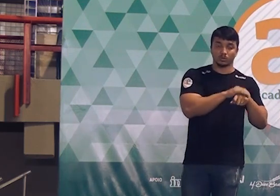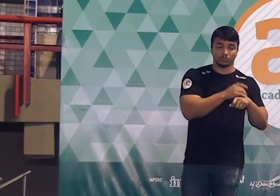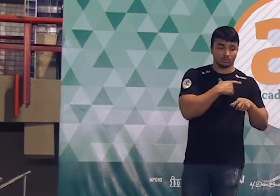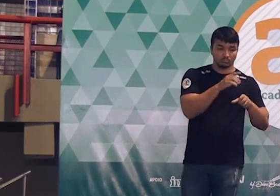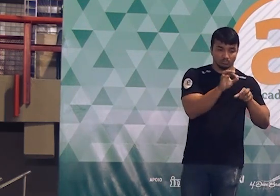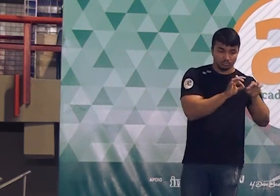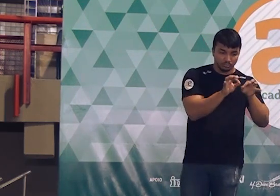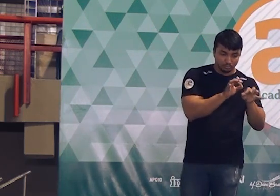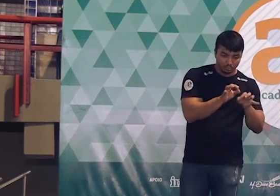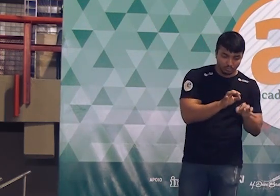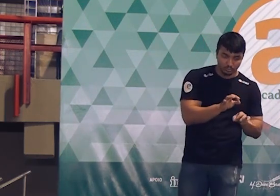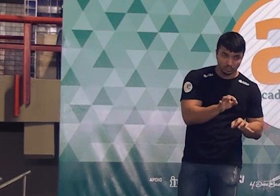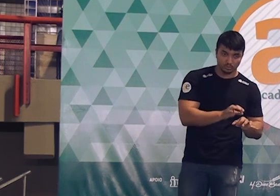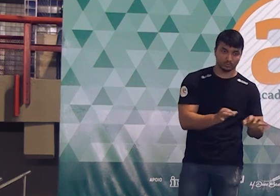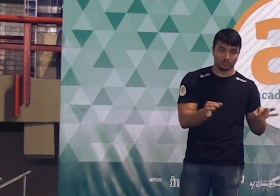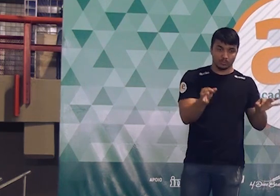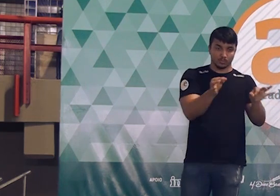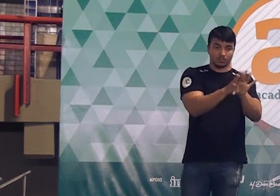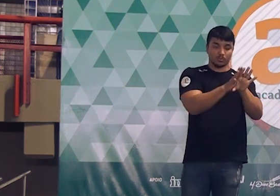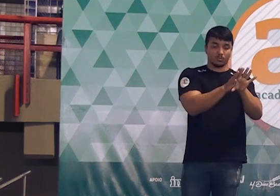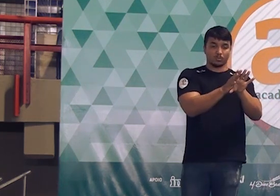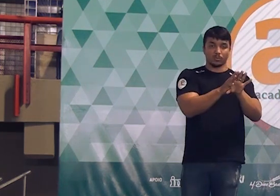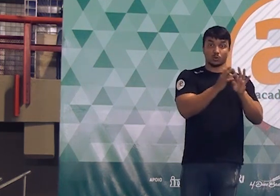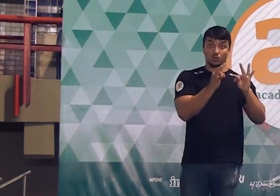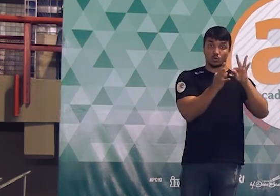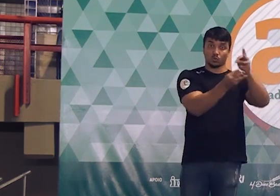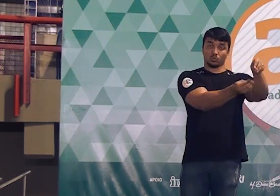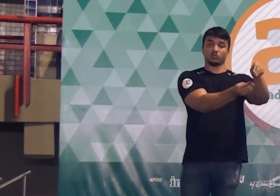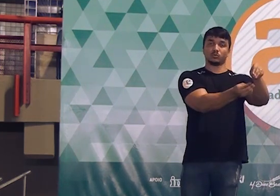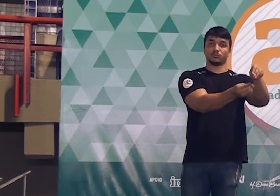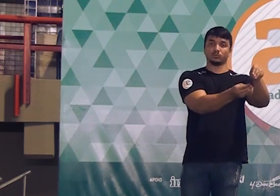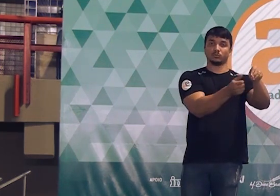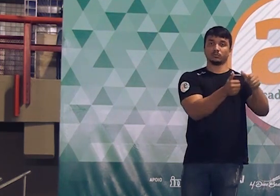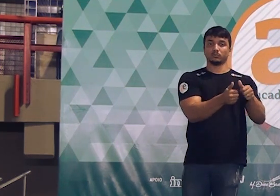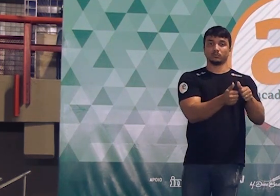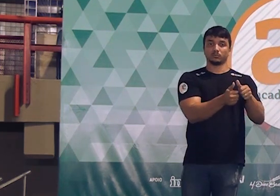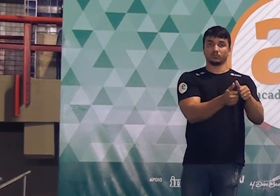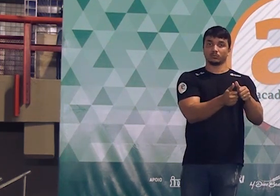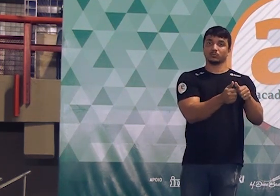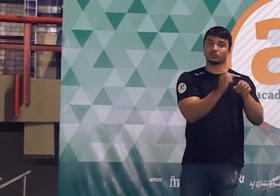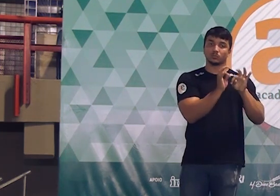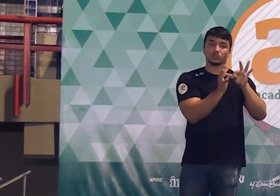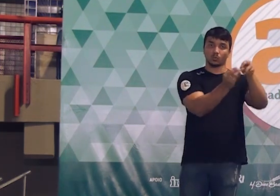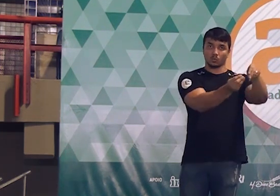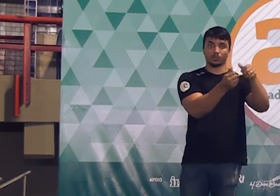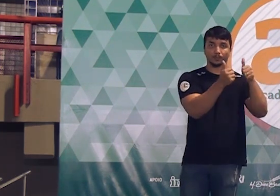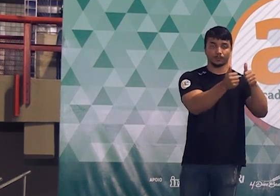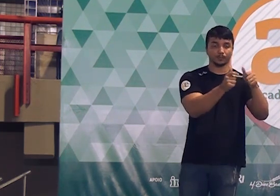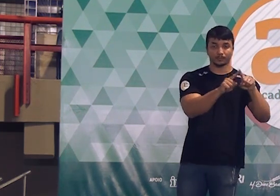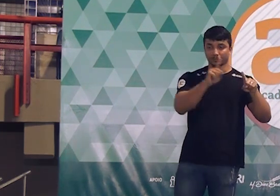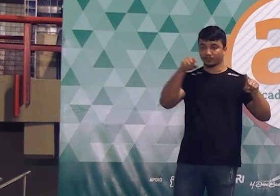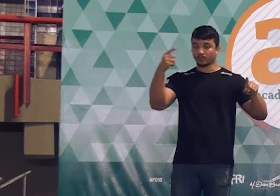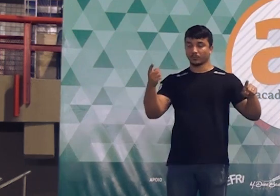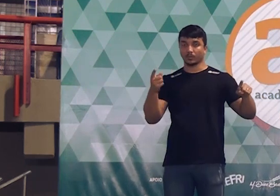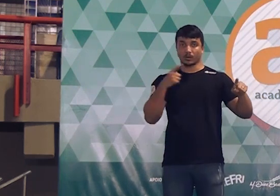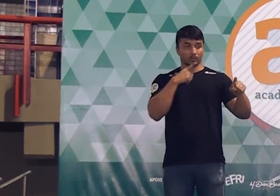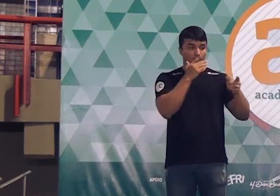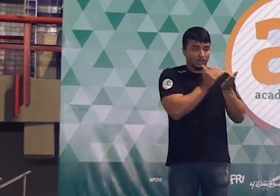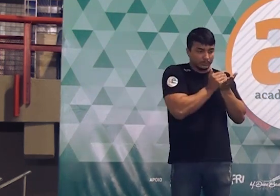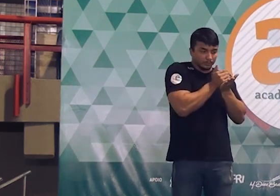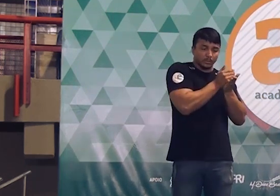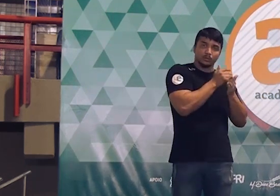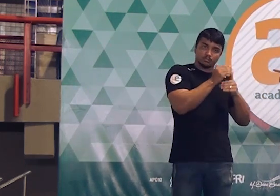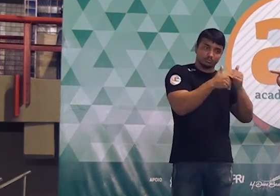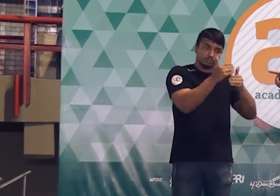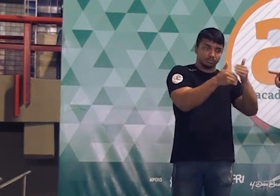ele divide o trabalho ou ele faz o processo inteiro? Ele faz tudo, não faz? Desde o começo até